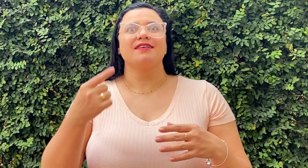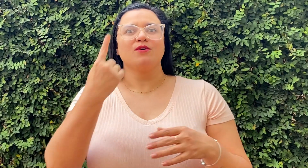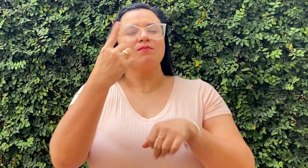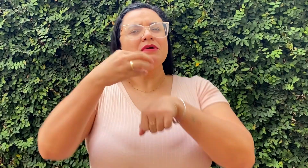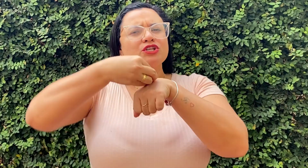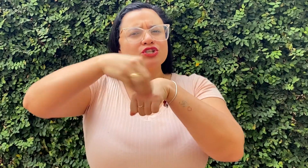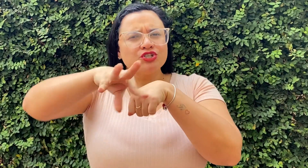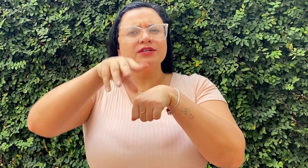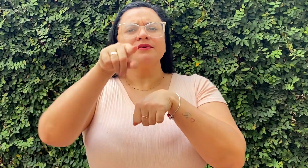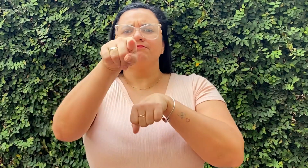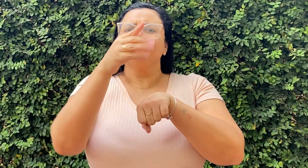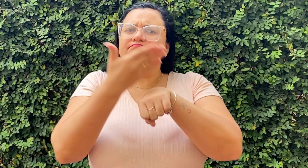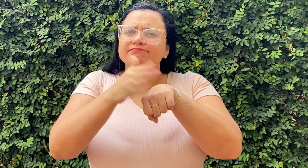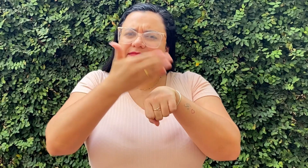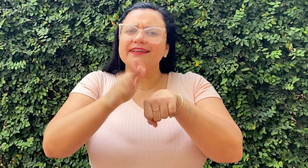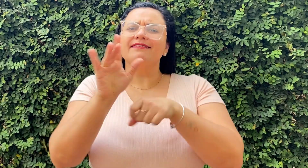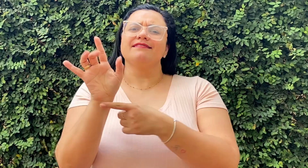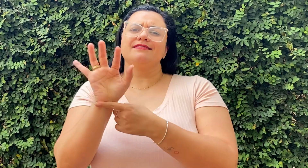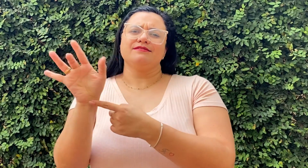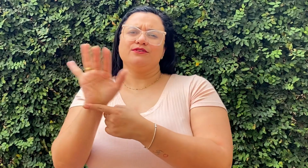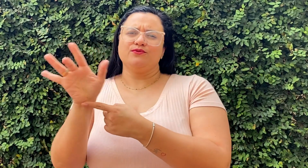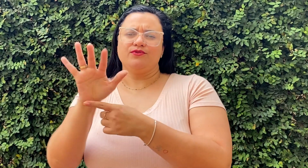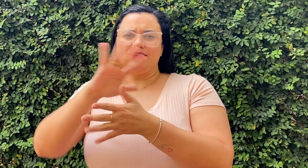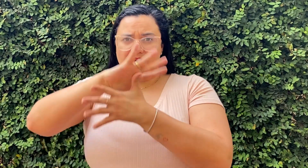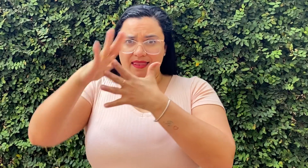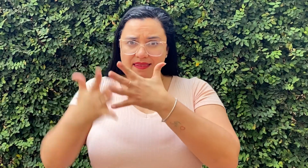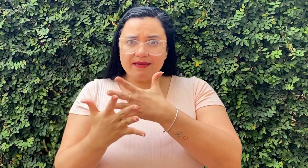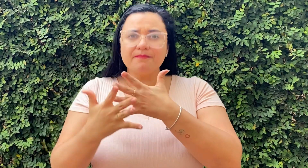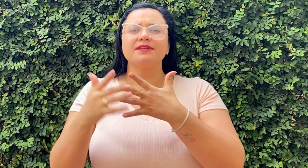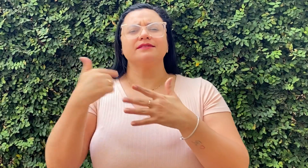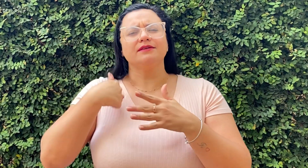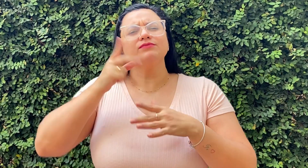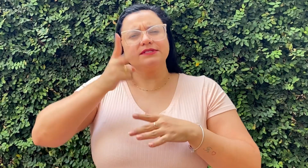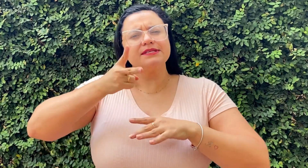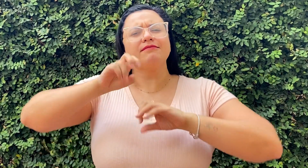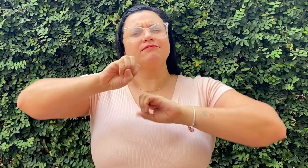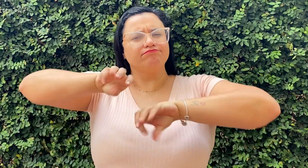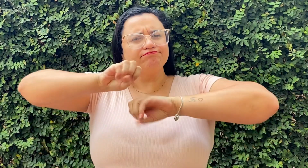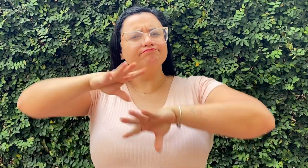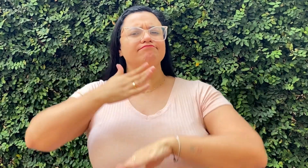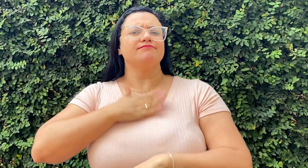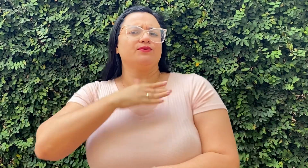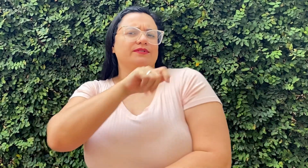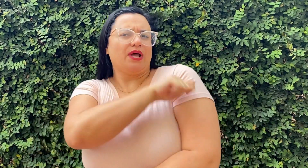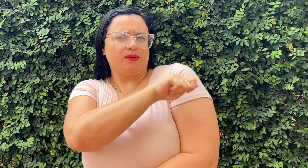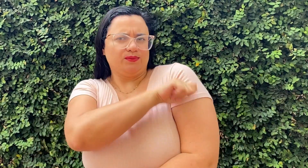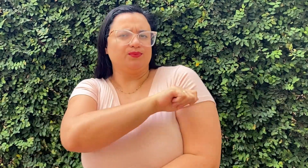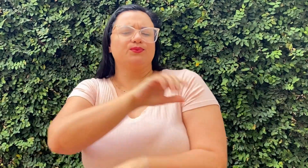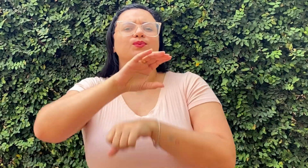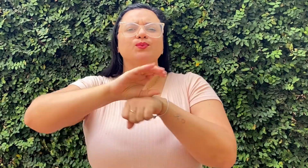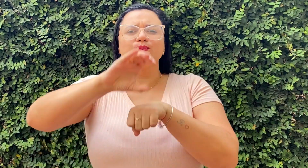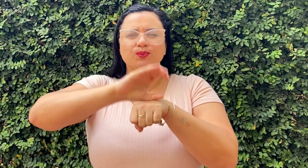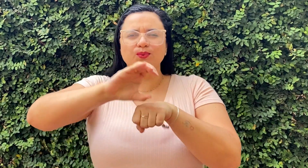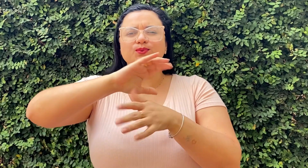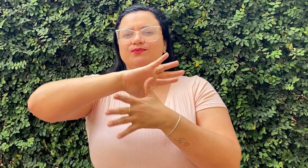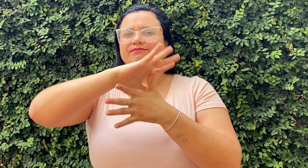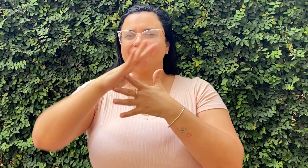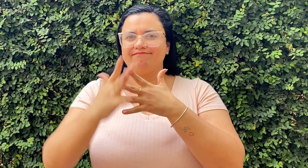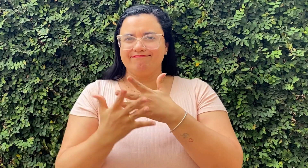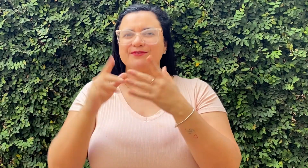E uma dica para você que está começando, é a questão da datilologia, se você tem dificuldade. Eu sempre ensino para os meus alunos no curso,